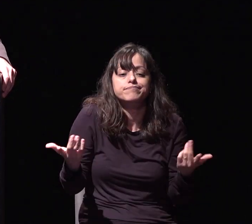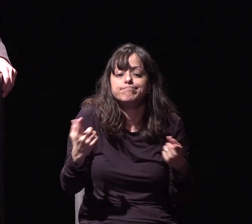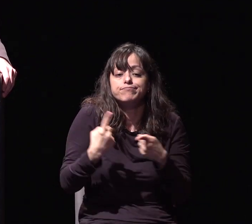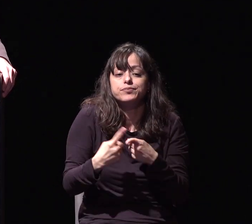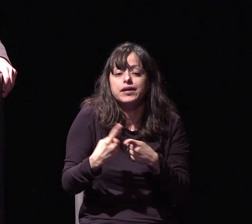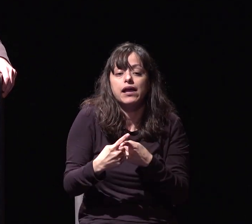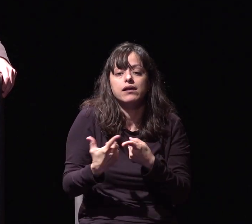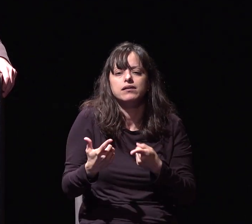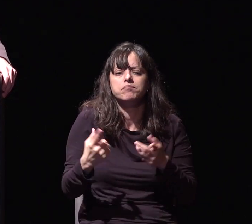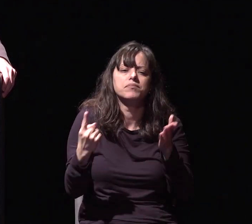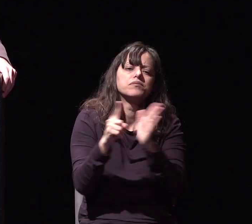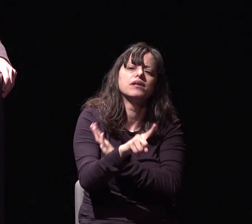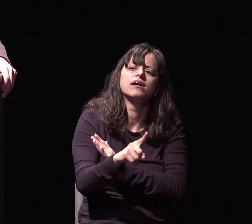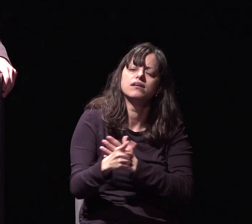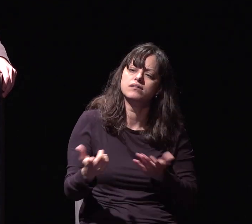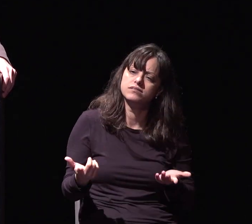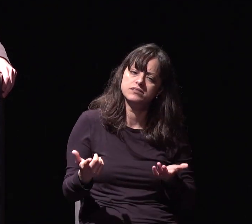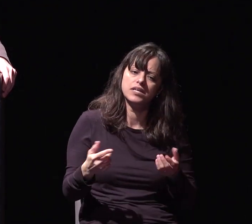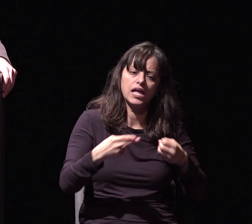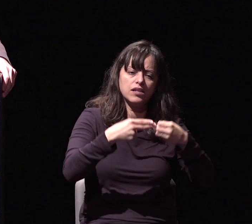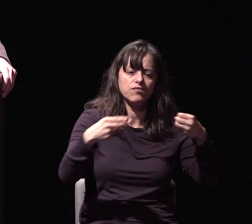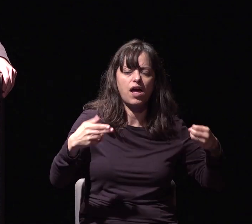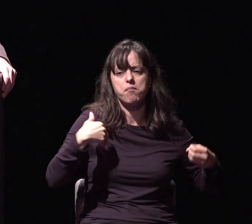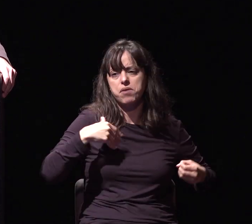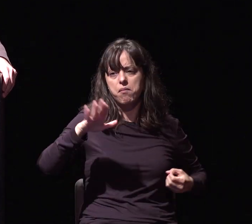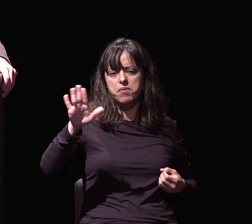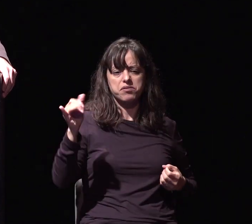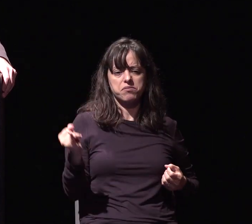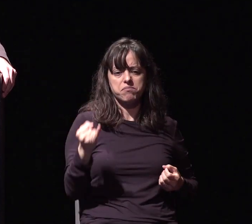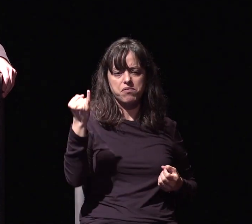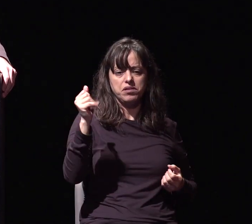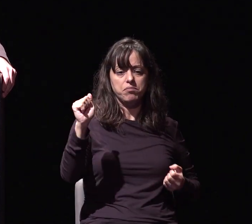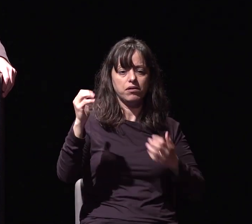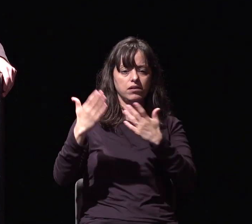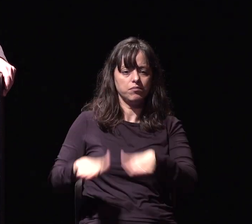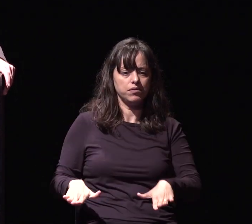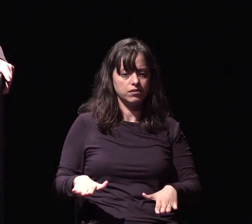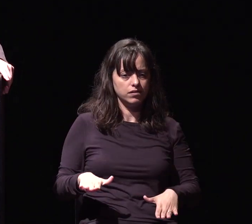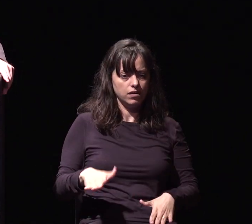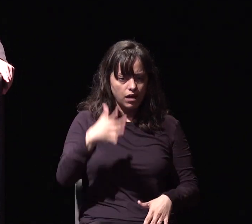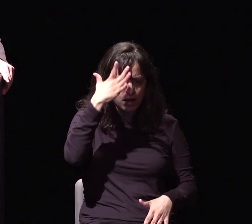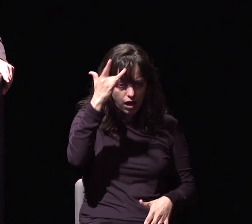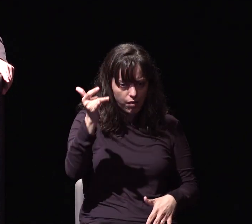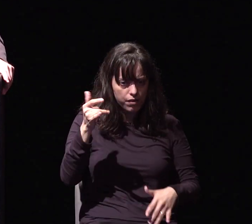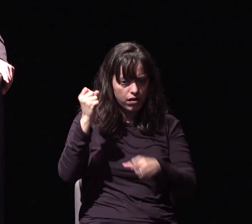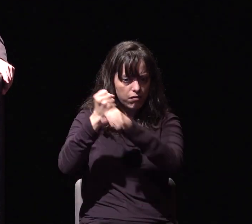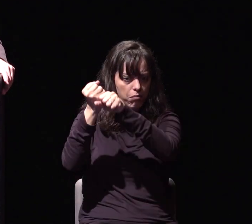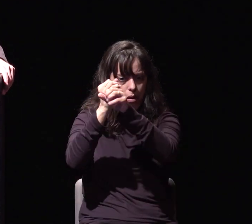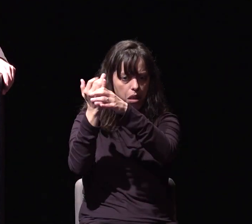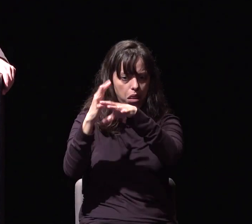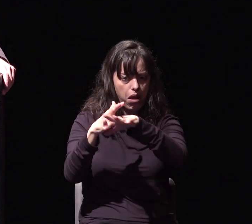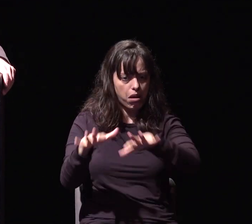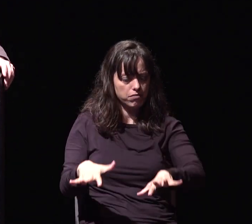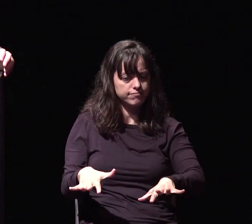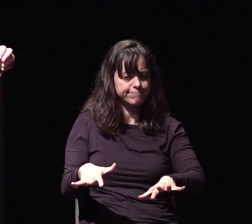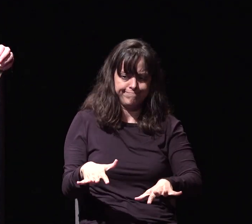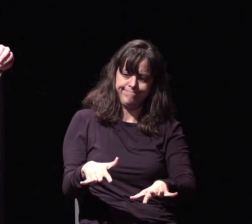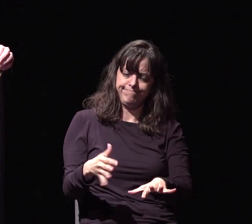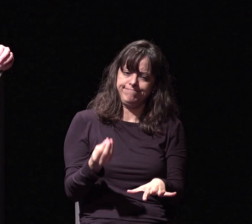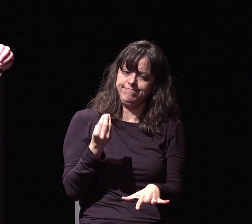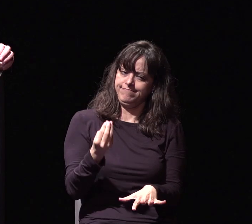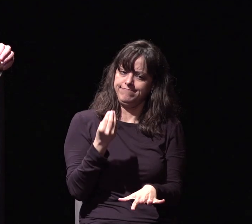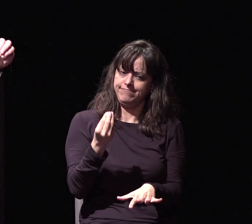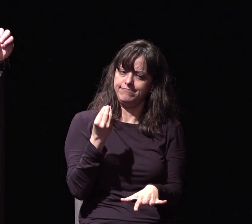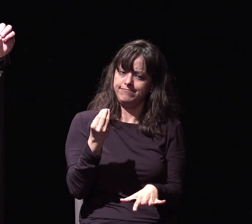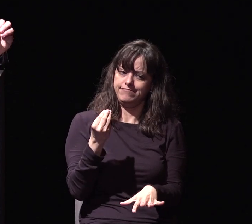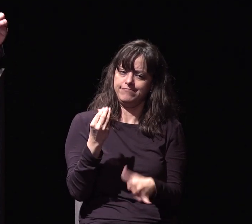argumentos era que perguntaram para o Oscar Niemeyer, ele falou, olha, para mim não tem importância nenhuma, pode demolir. No dia seguinte, aquilo começou a ser demolido. Né? Então, essas